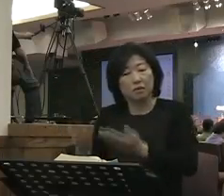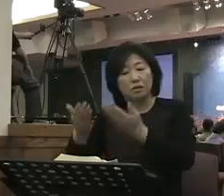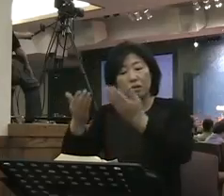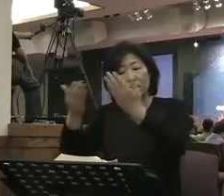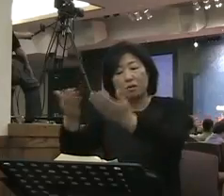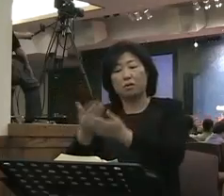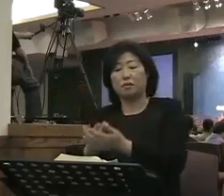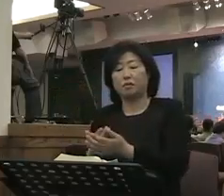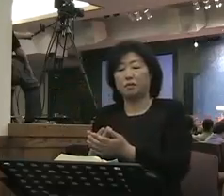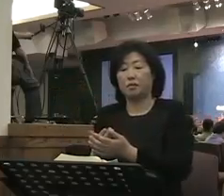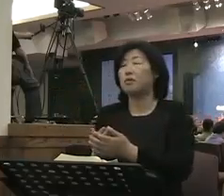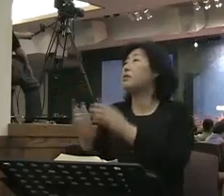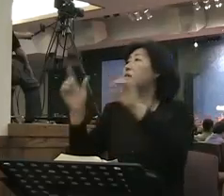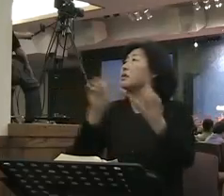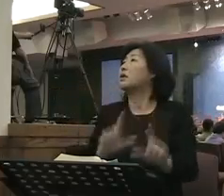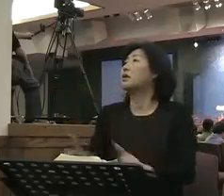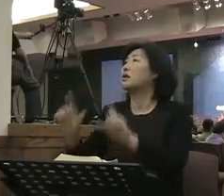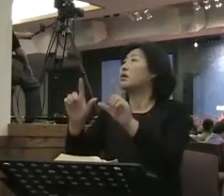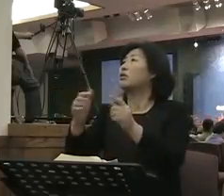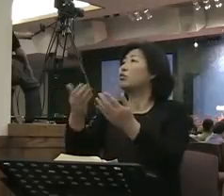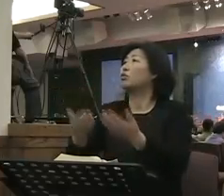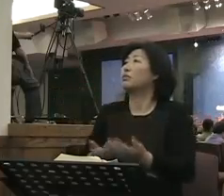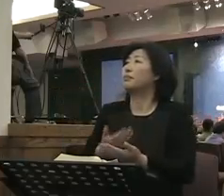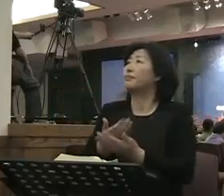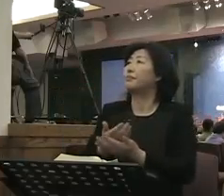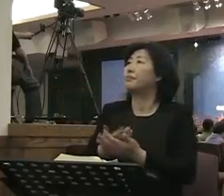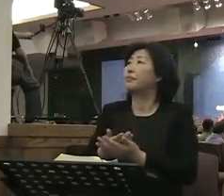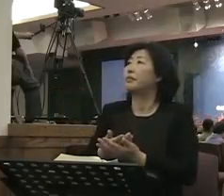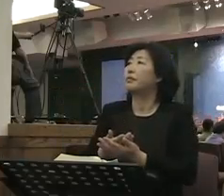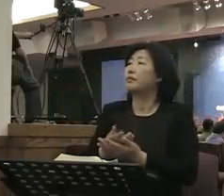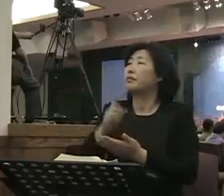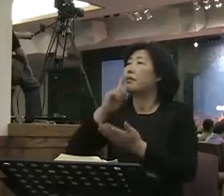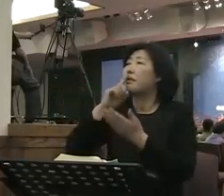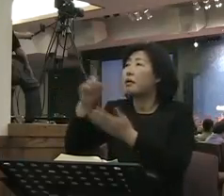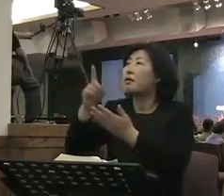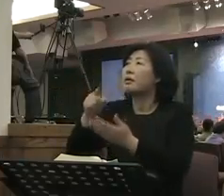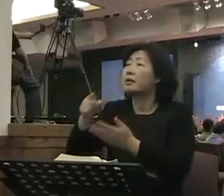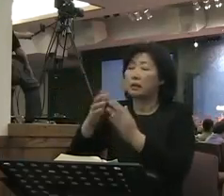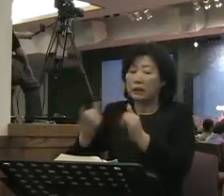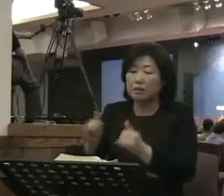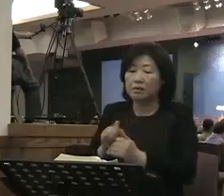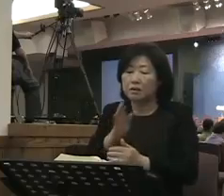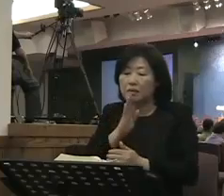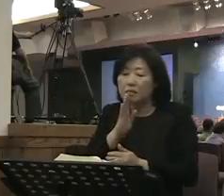해주세요. 오 너 하나님의 사람아, 그 사람이 되기를 정말